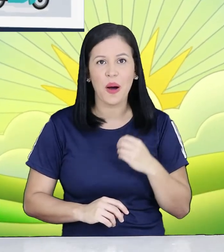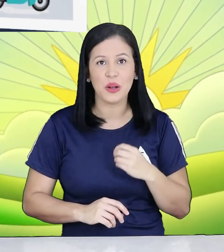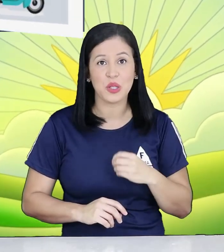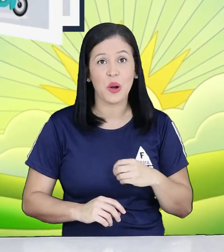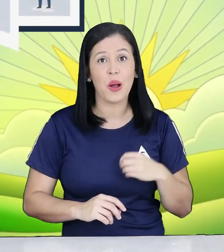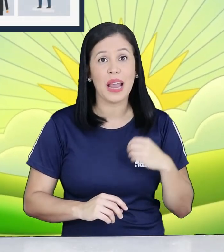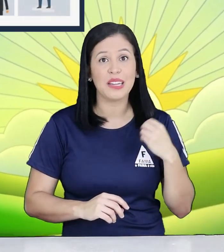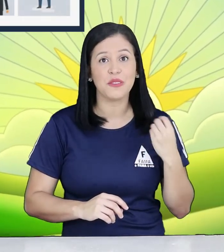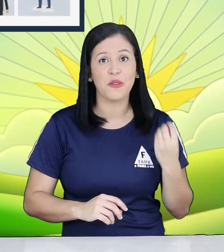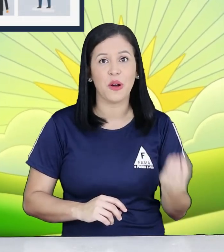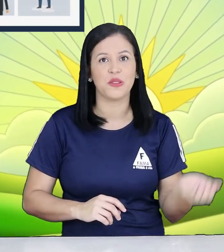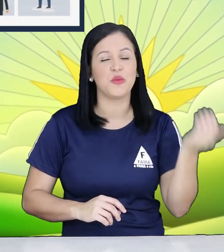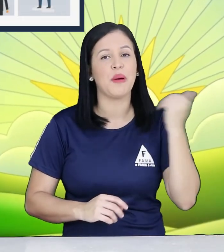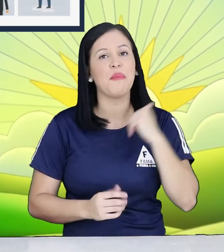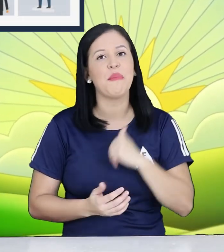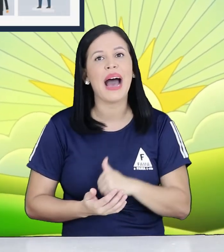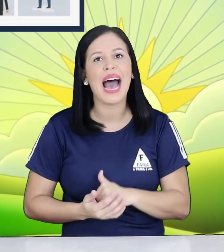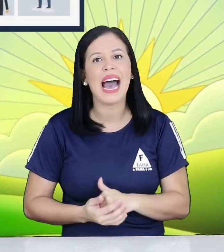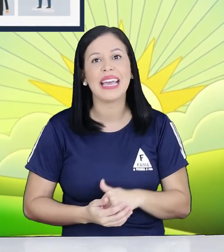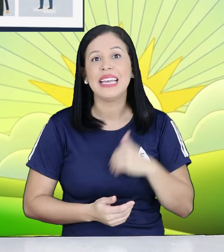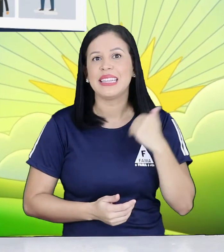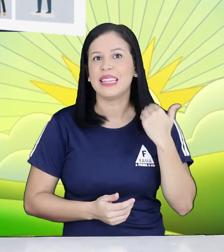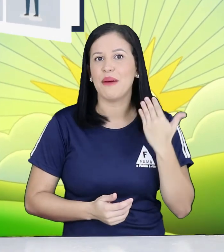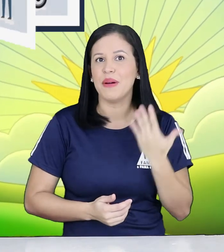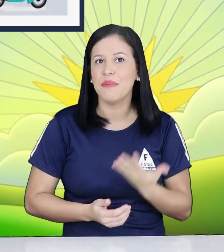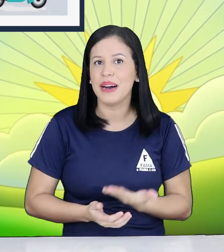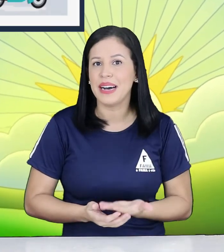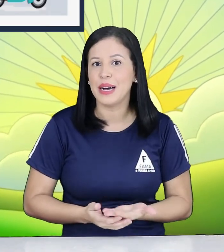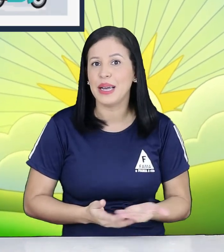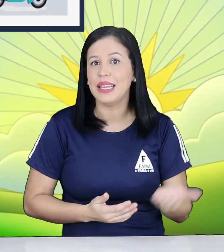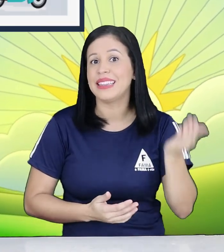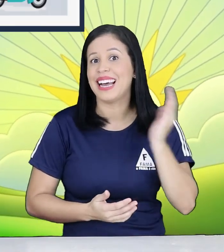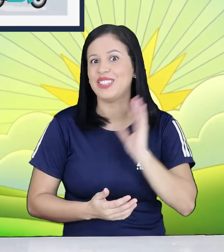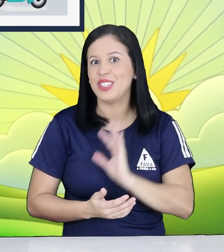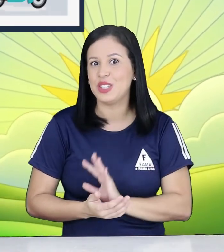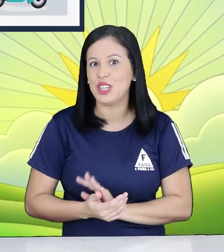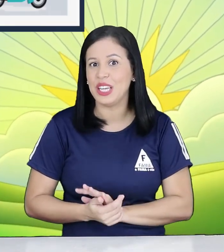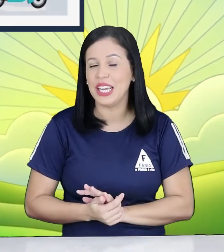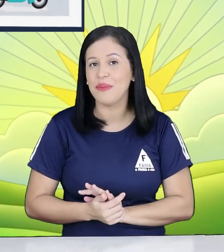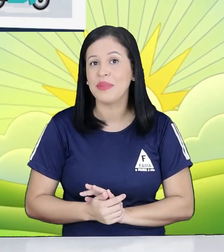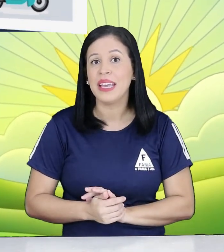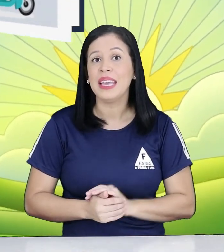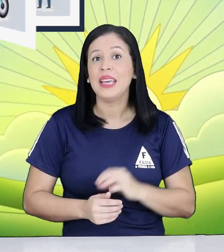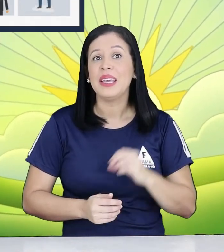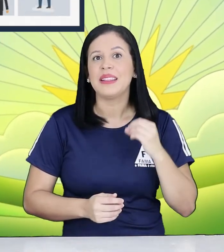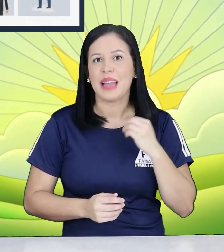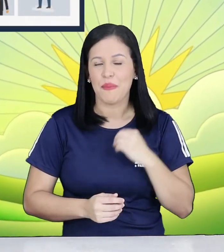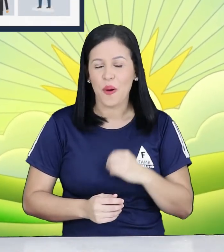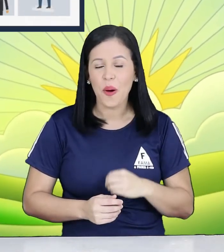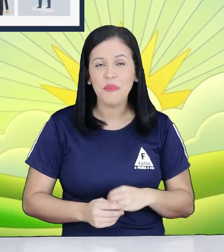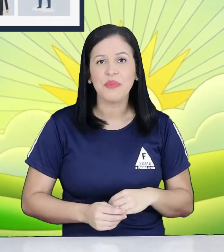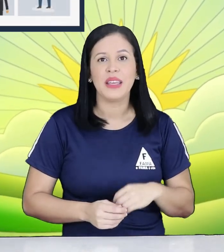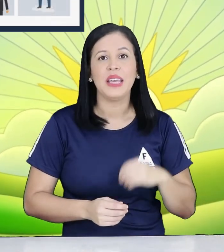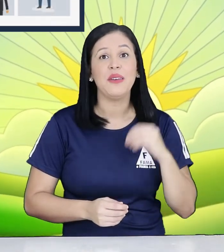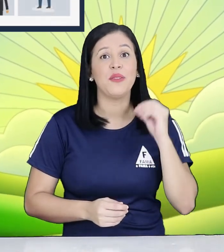pode olhar as fotos do papai, da mamãe, da titia, tá bom? E você